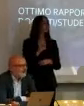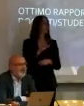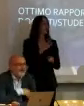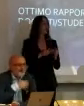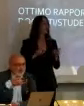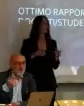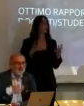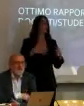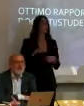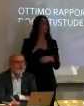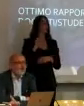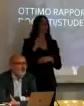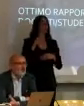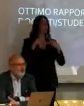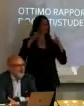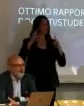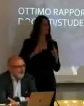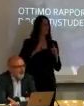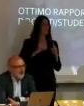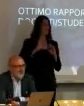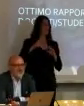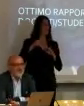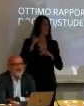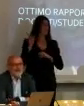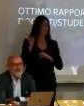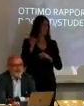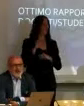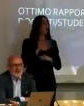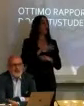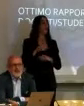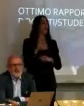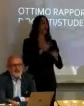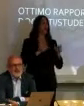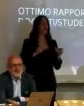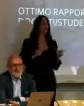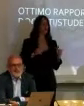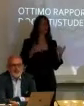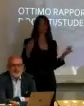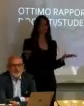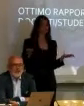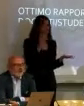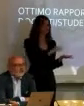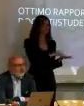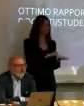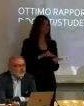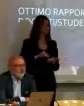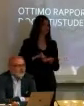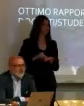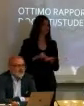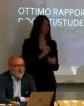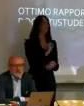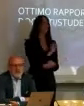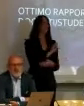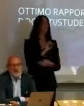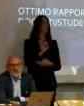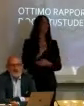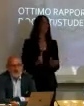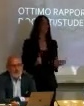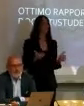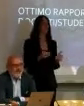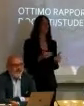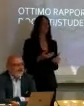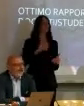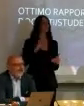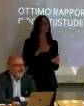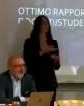nello stand, molti li vedete qui presenti, i docenti del dipartimento sono sempre pronti a rispondere alle